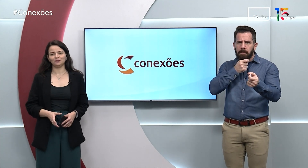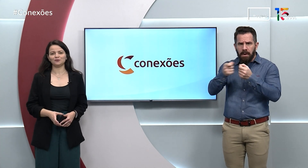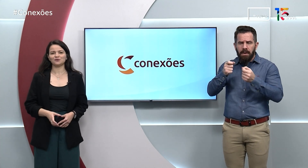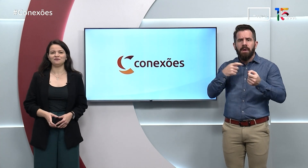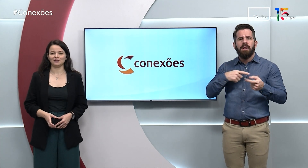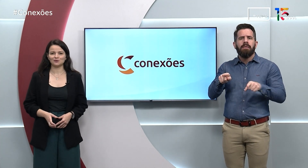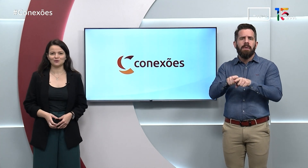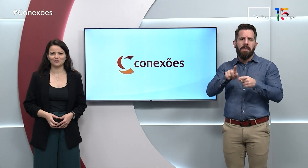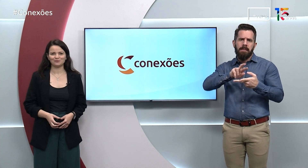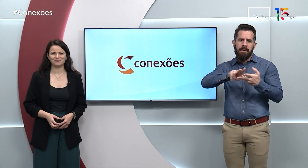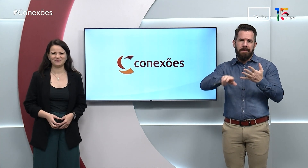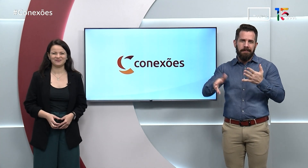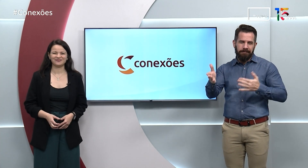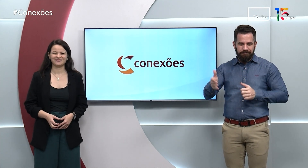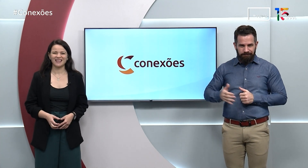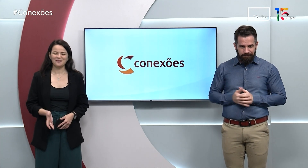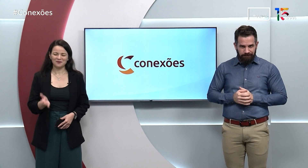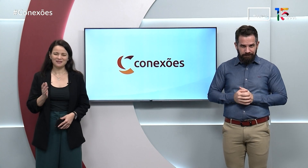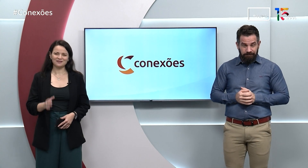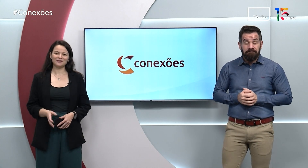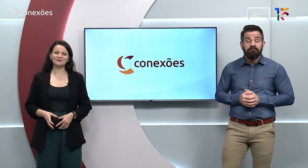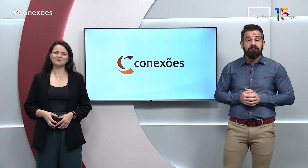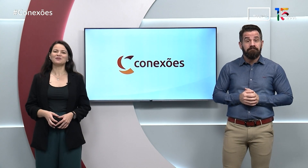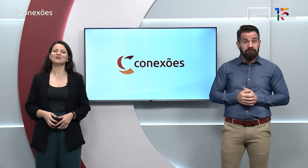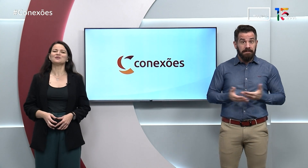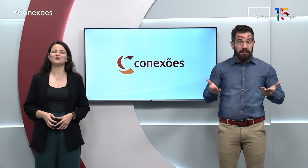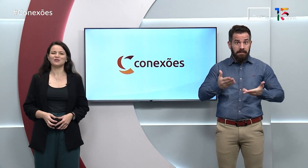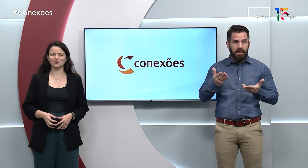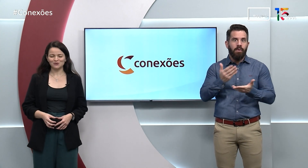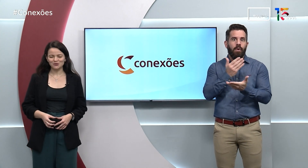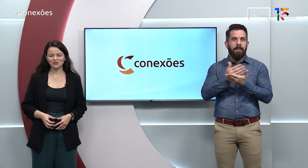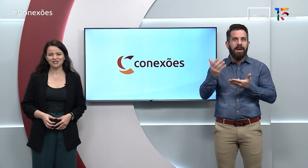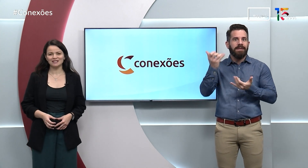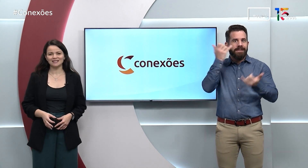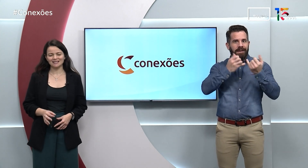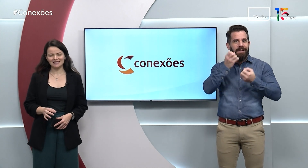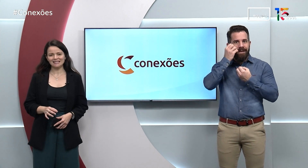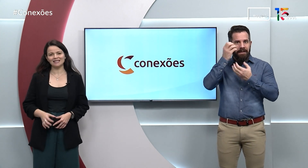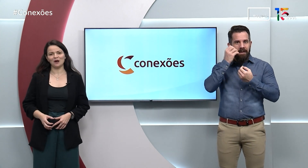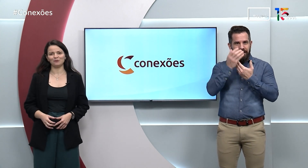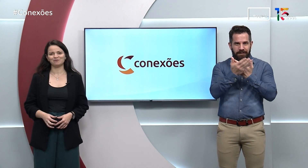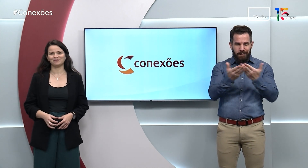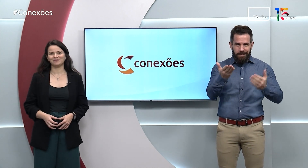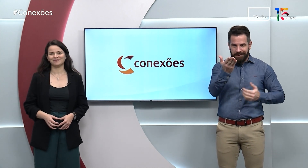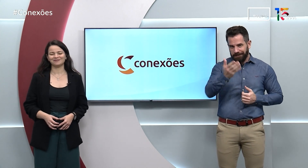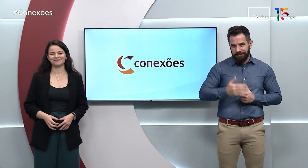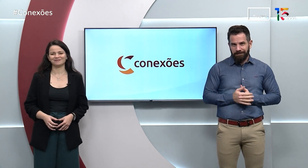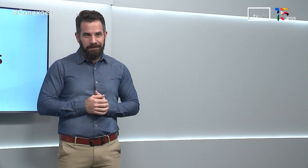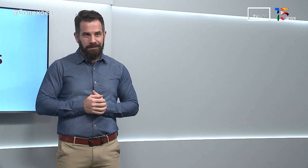nossos conteúdos de vídeo. Bom, mas já vamos para o nosso giro de notícias inicial.